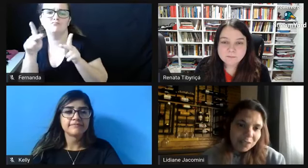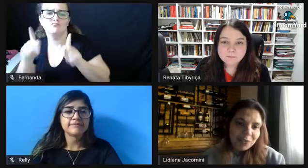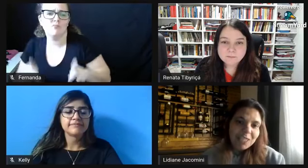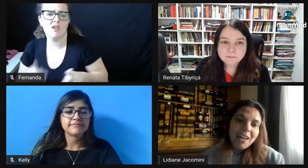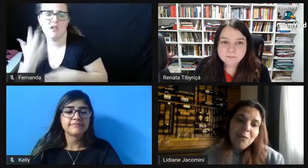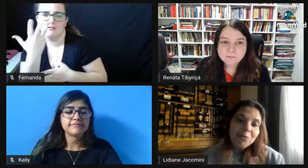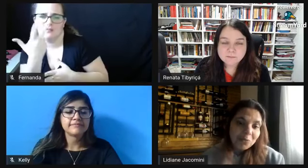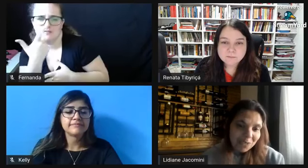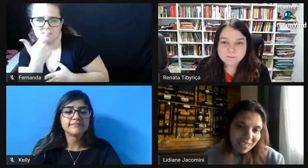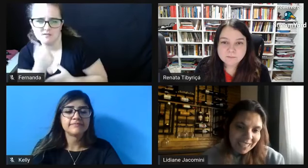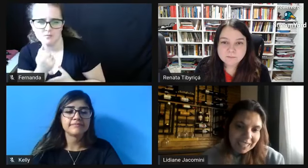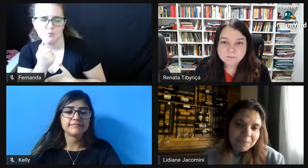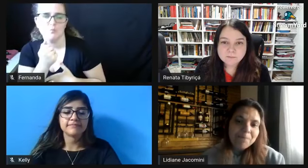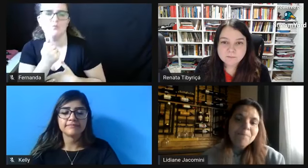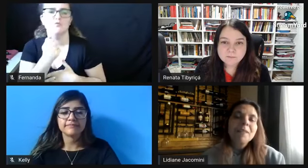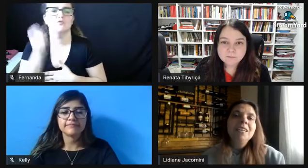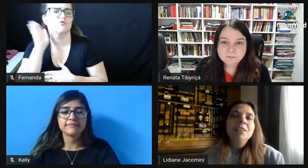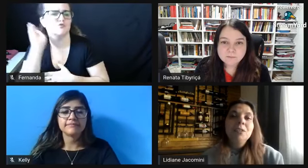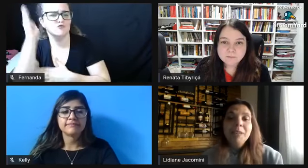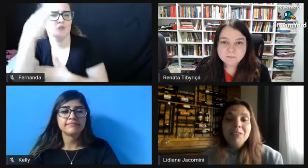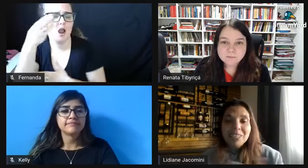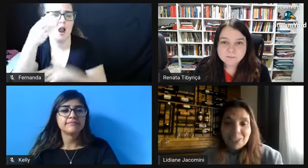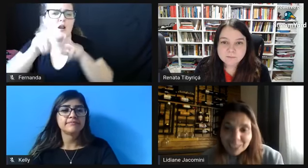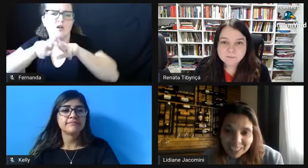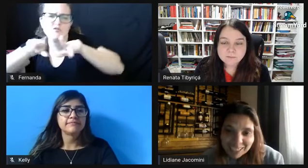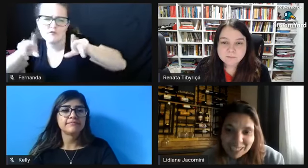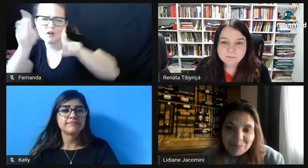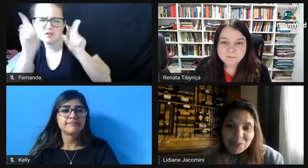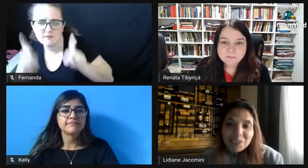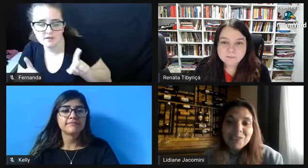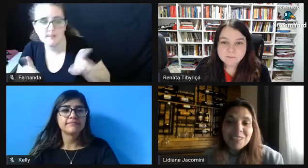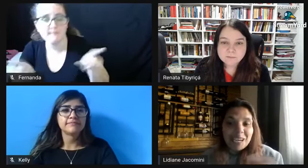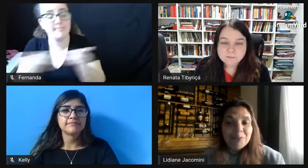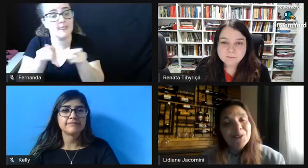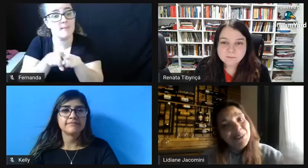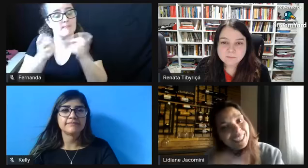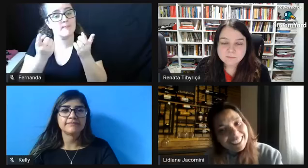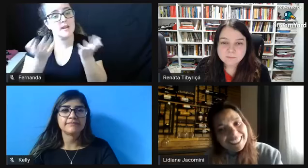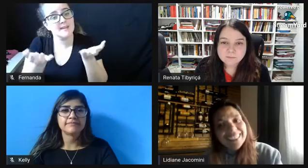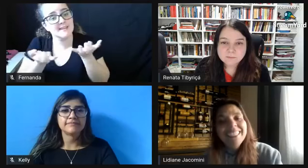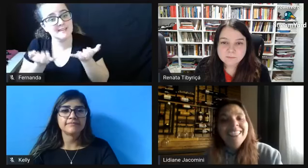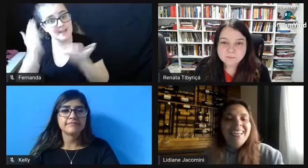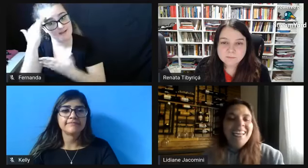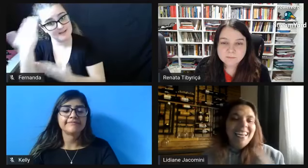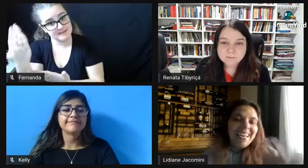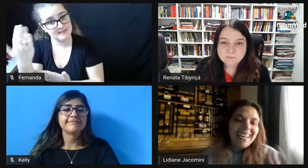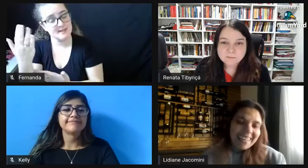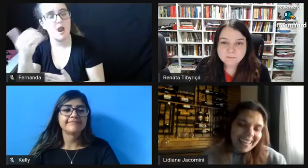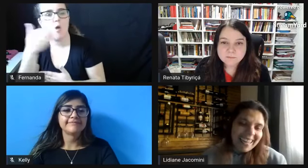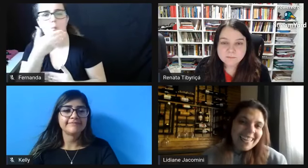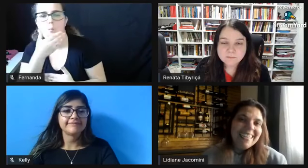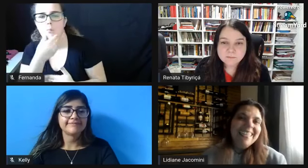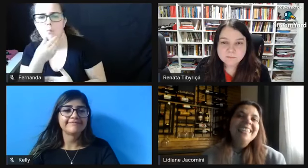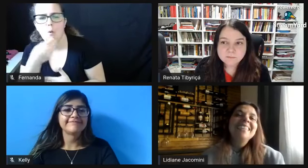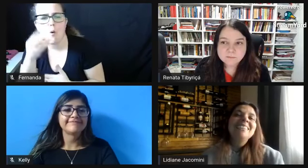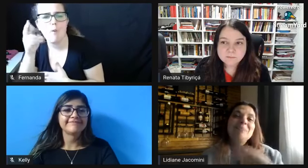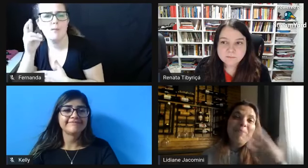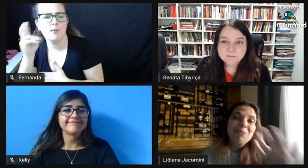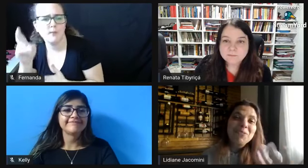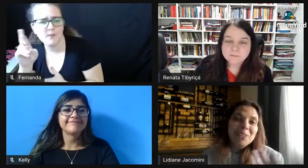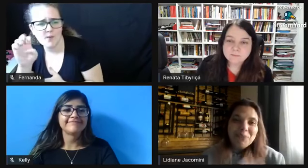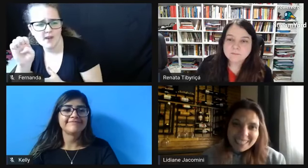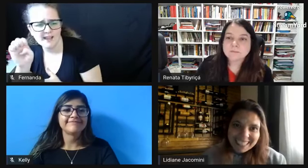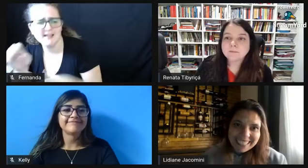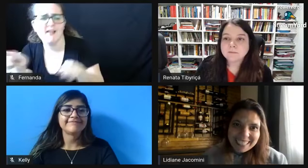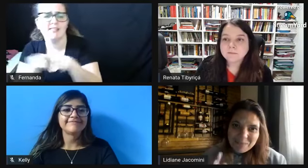múltipla sensorial ou surdo-cegueira. Eu também gostaria de agradecer muito aos intérpretes, o Renan, a Kelly, também